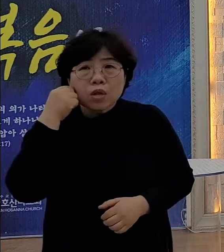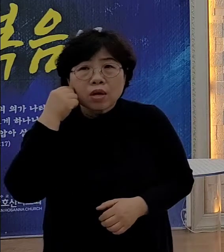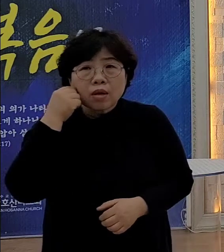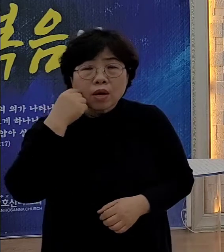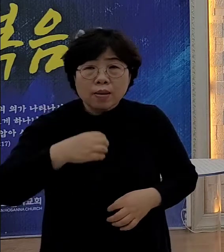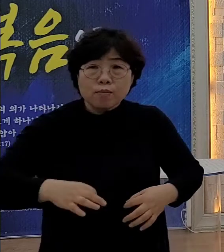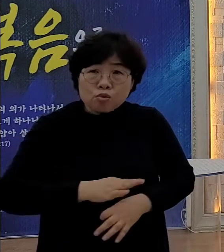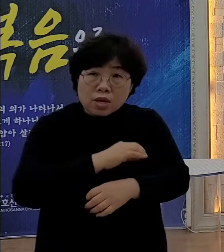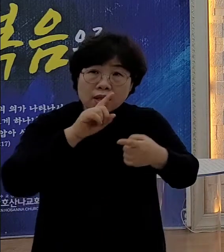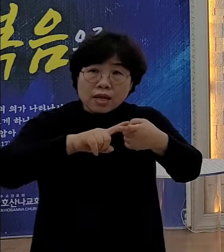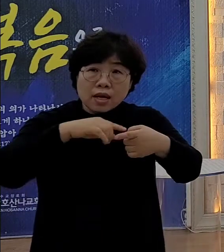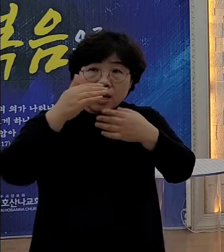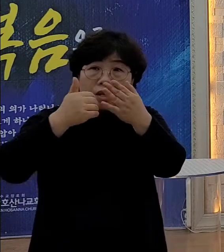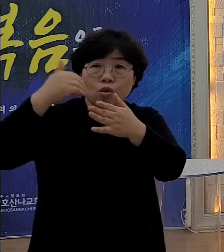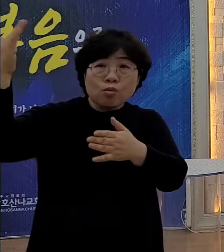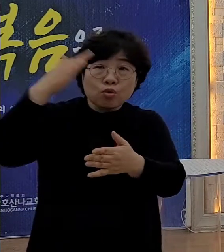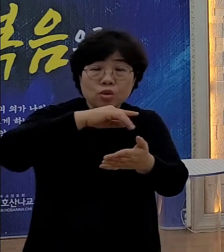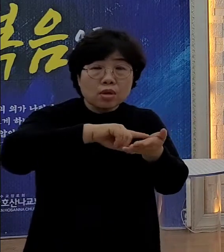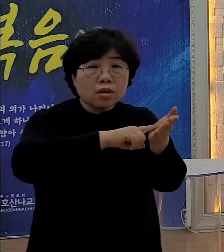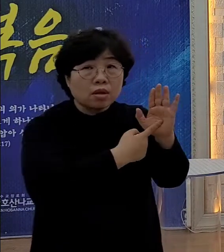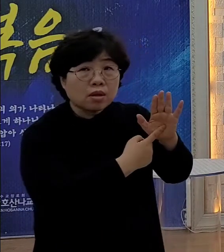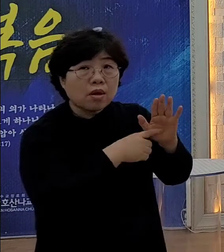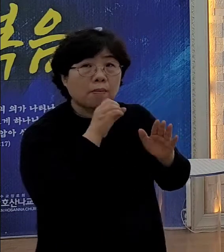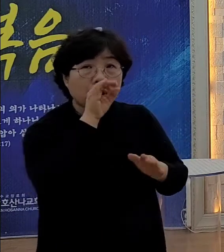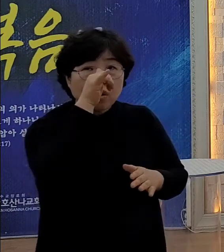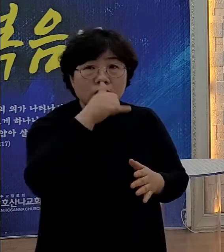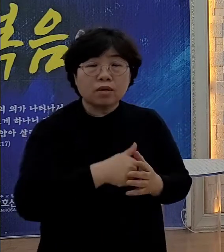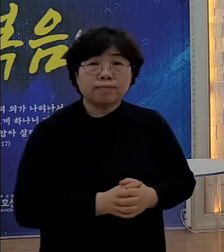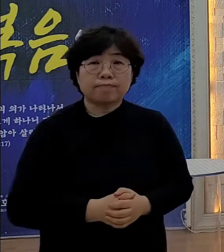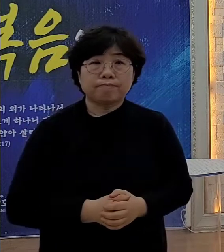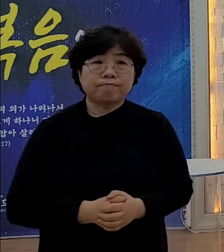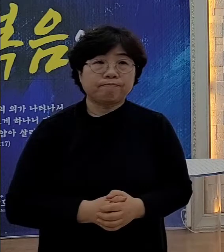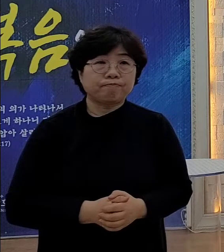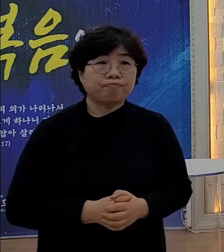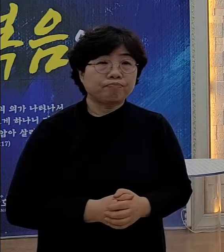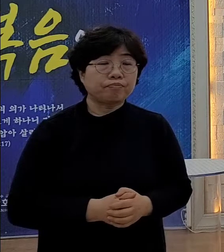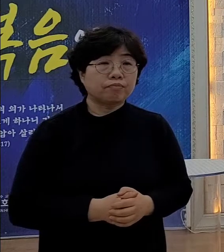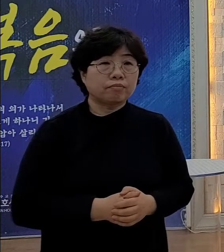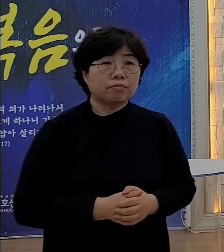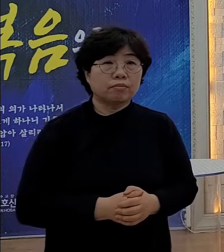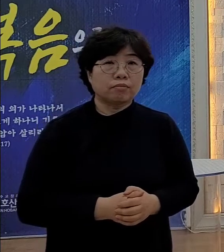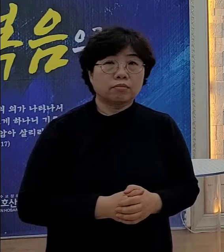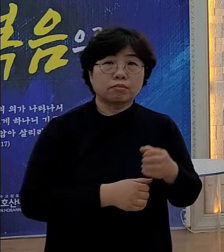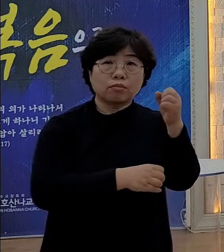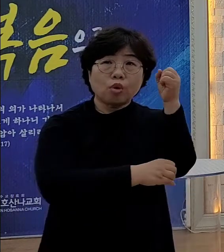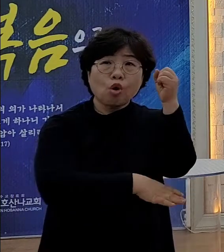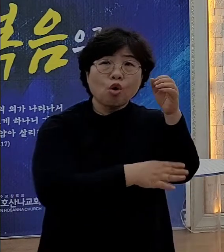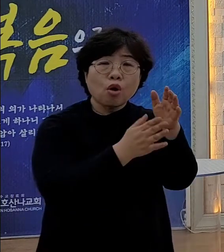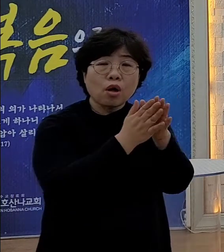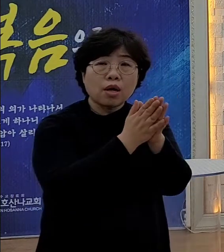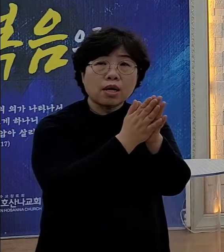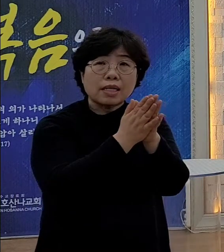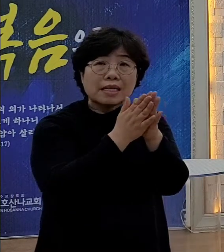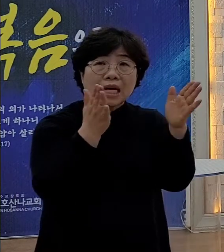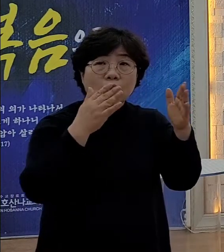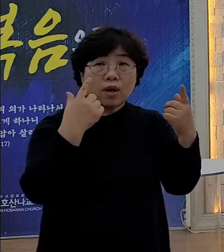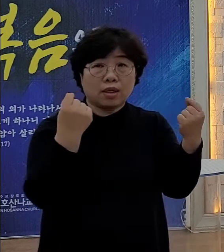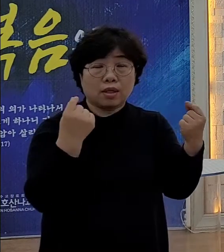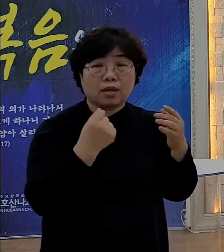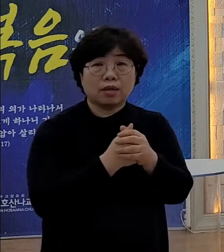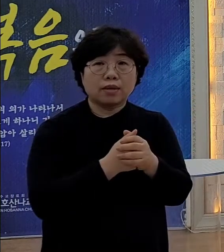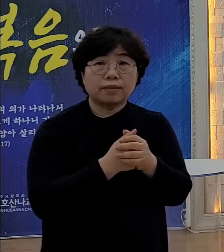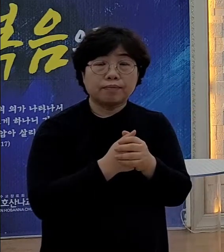대하여 하늘로부터 나타나나니. 이게 이 본론의 시작이다라고 한번